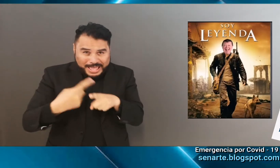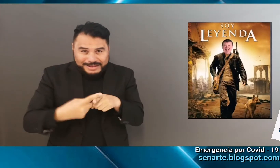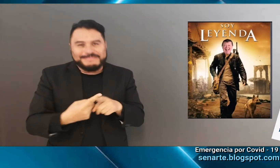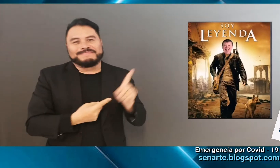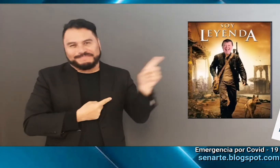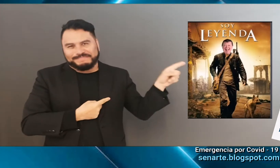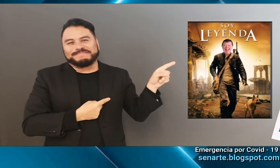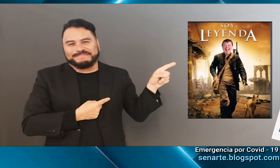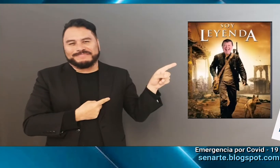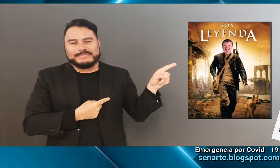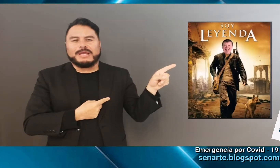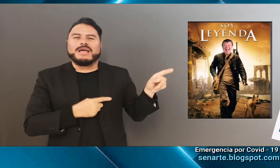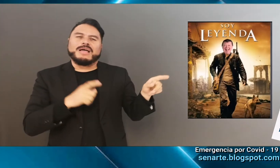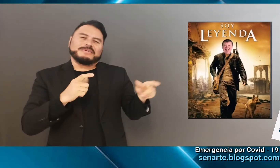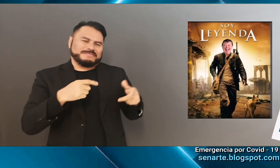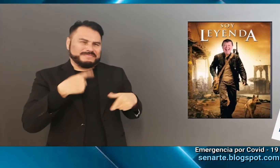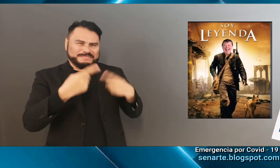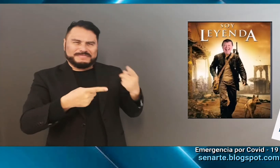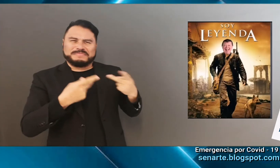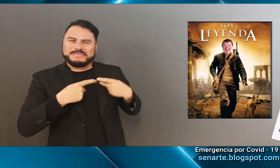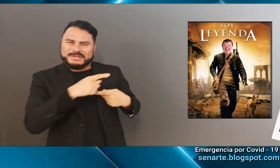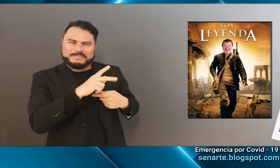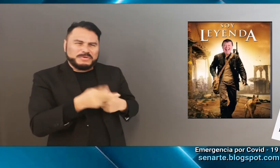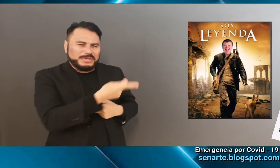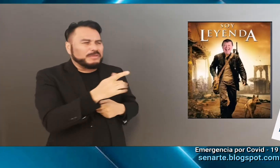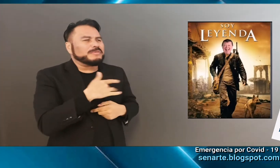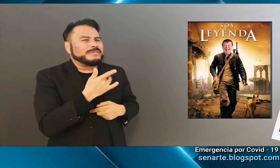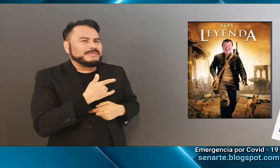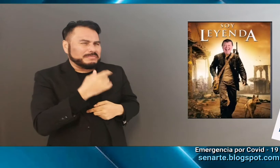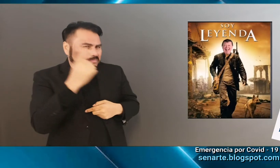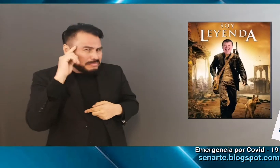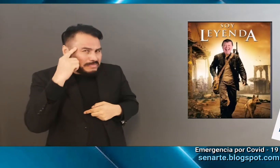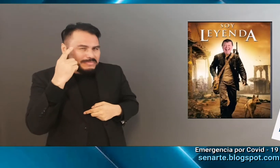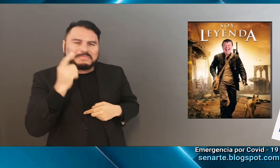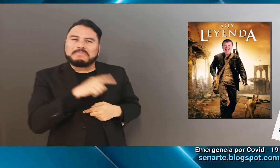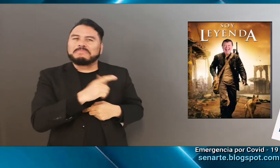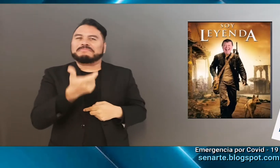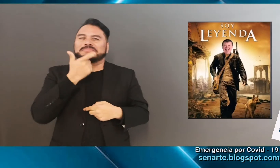sobreviviente. Cuando se le pregunta a Chabelo qué opina de esto, él solo se ríe.